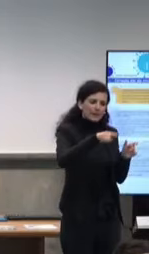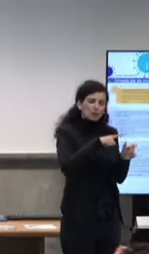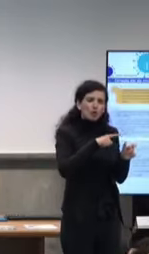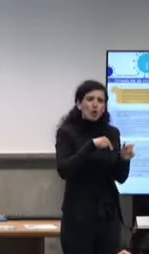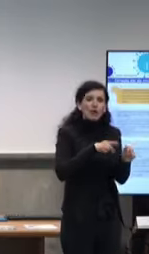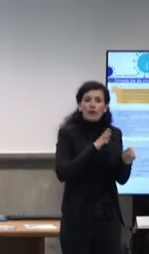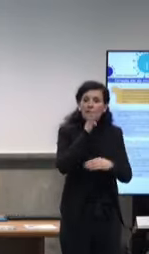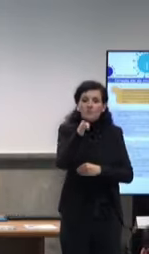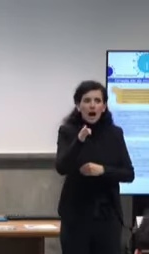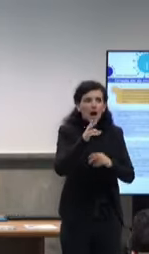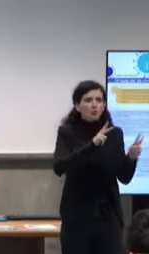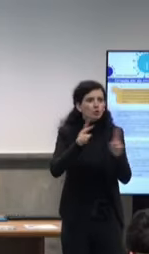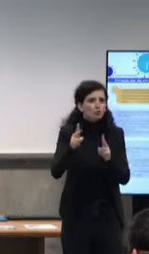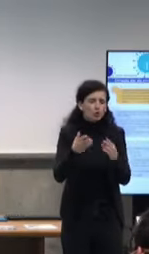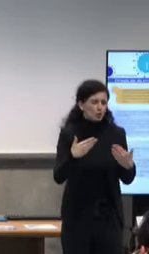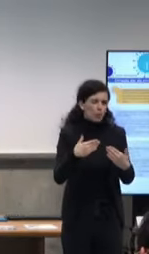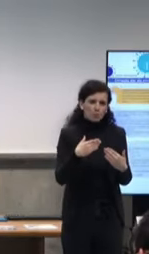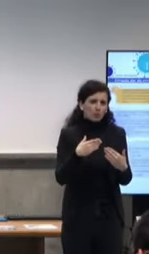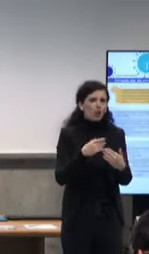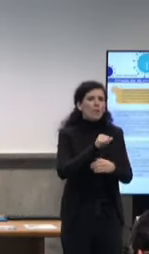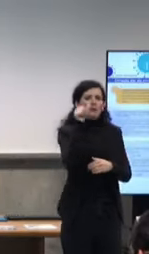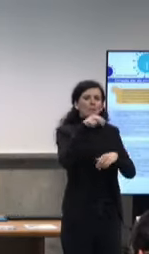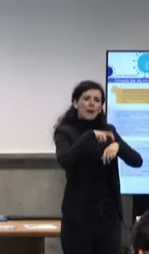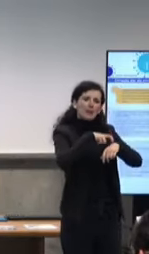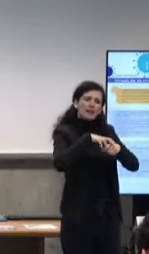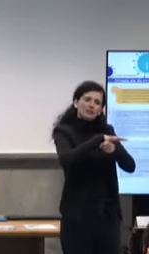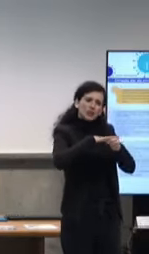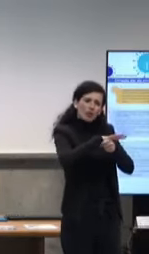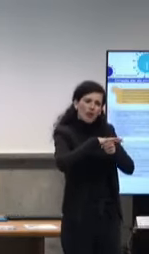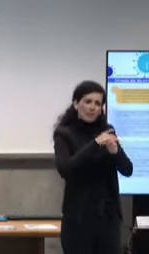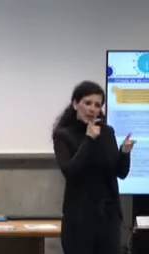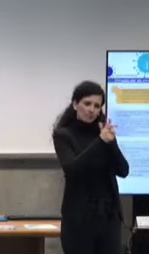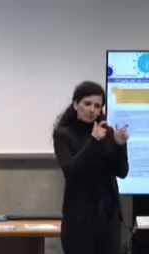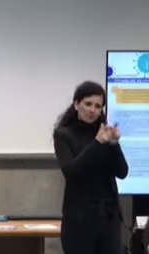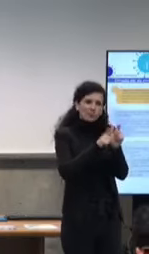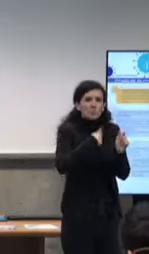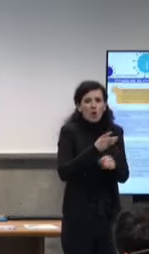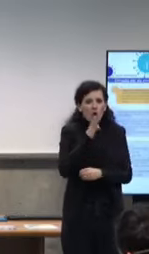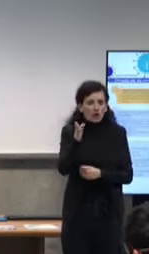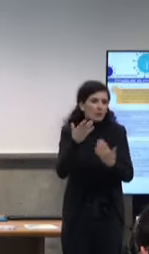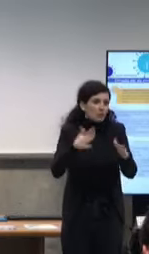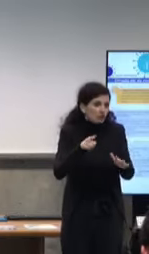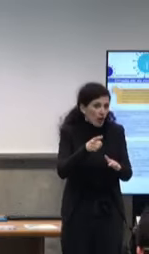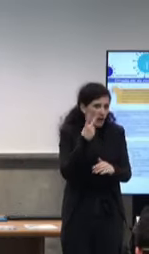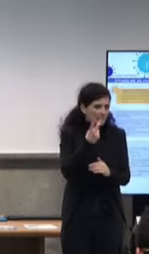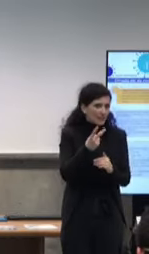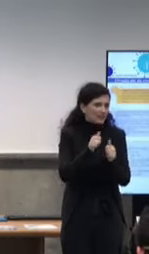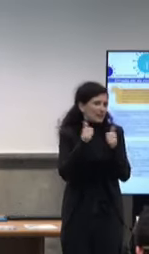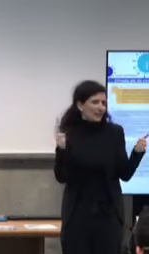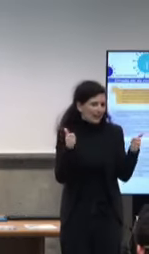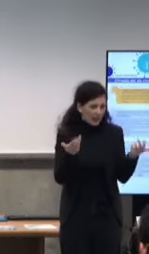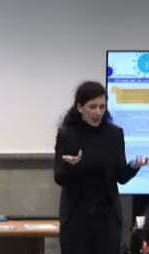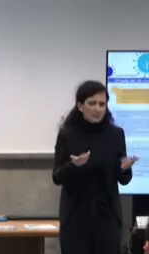gestirsi fin dove possono essere il problema con loro medico di medicina generale sono effetti che noi stiamo misurando che sono anche intuitivamente